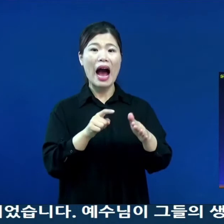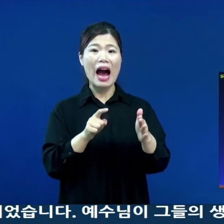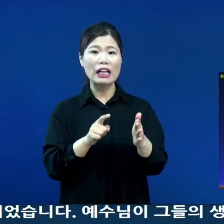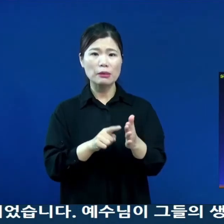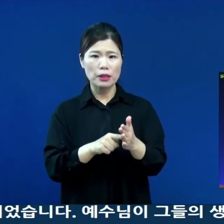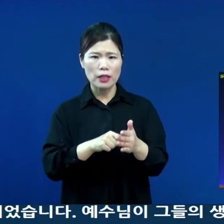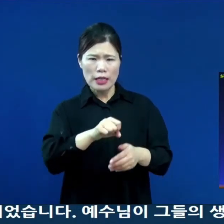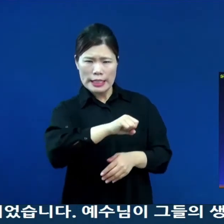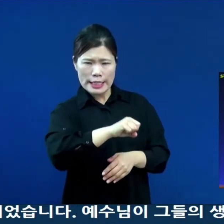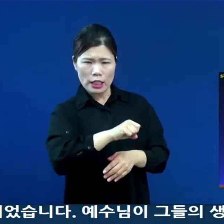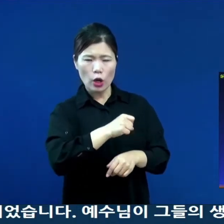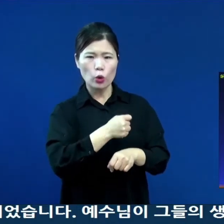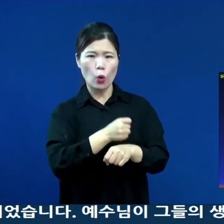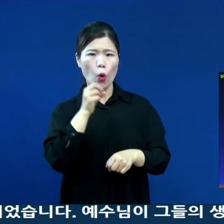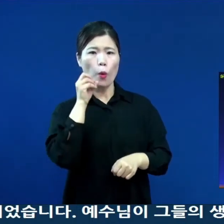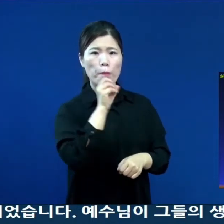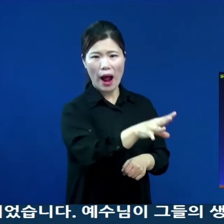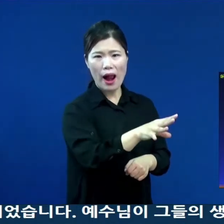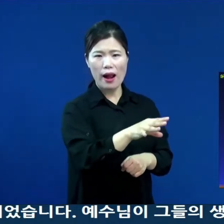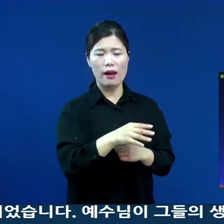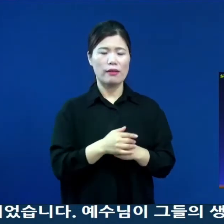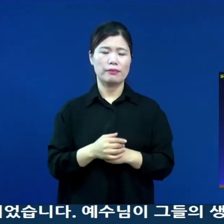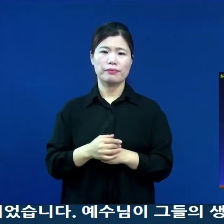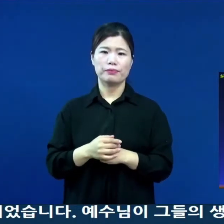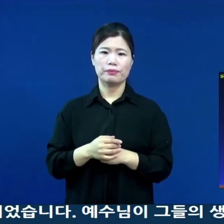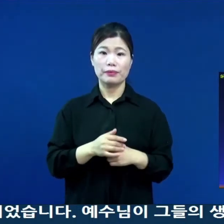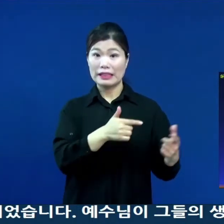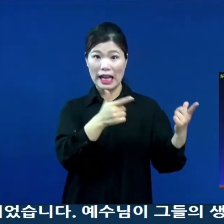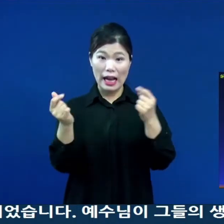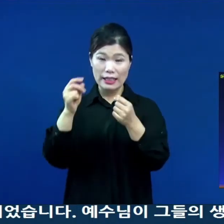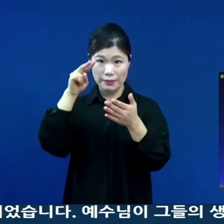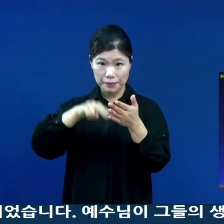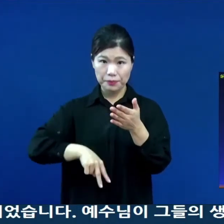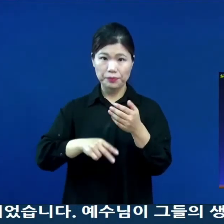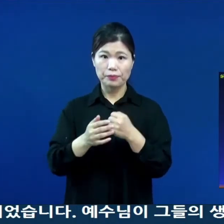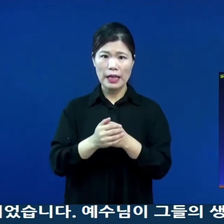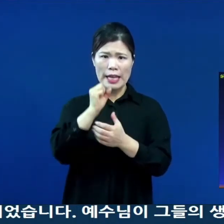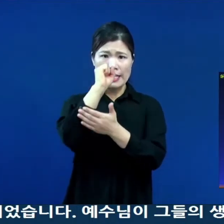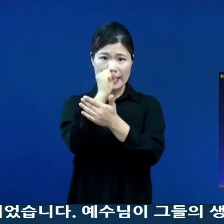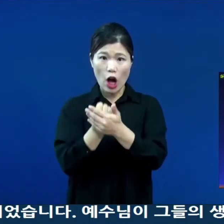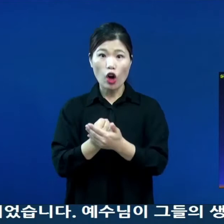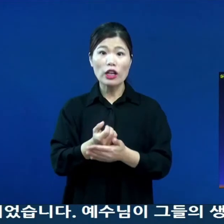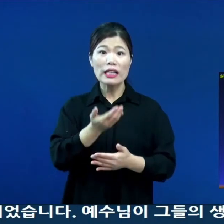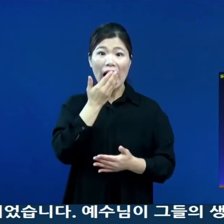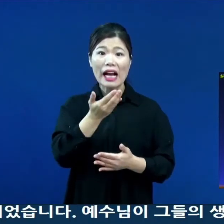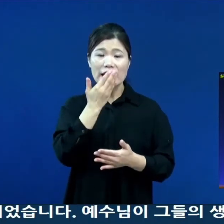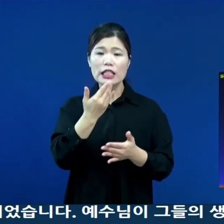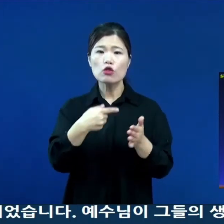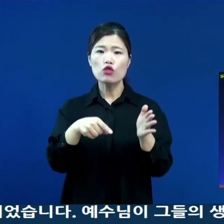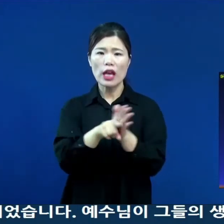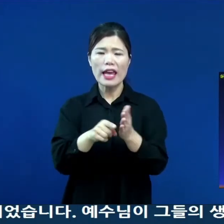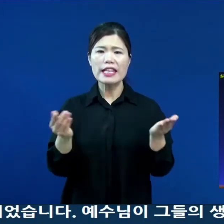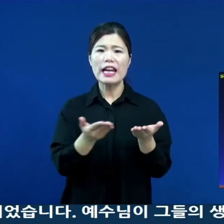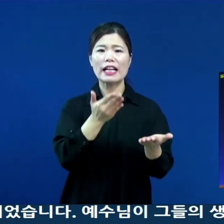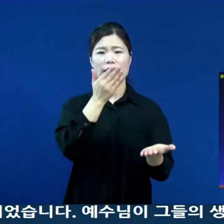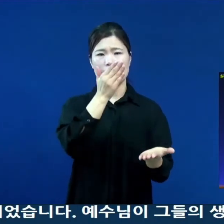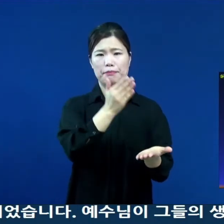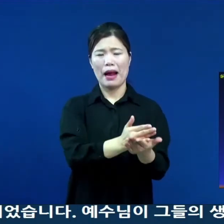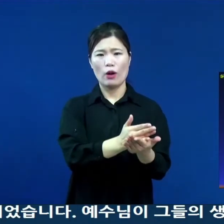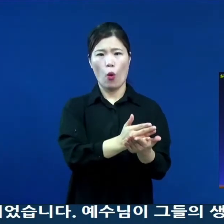뒤흔들어 놓고 한 번 더 하시는 말씀 집중해 봅시다. 읽읍시다. 썩을 양식을 위해 일하지